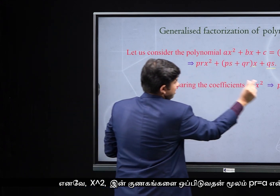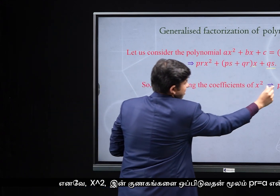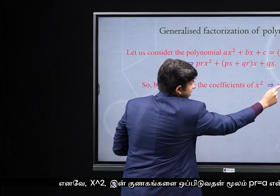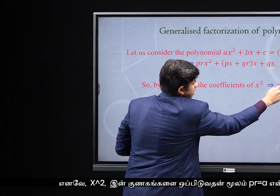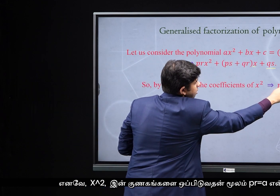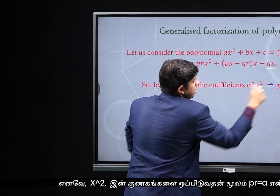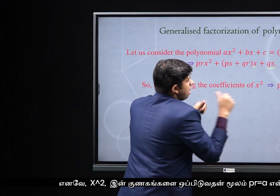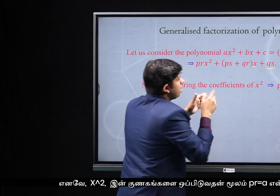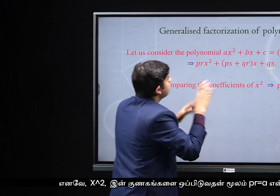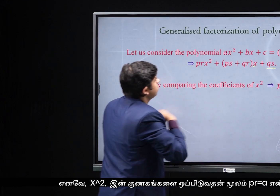கூறலாம்.